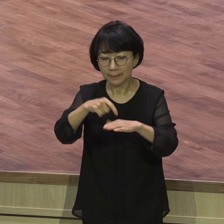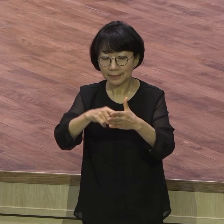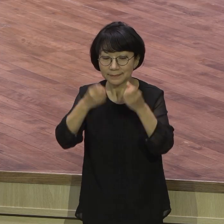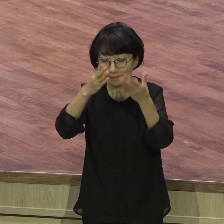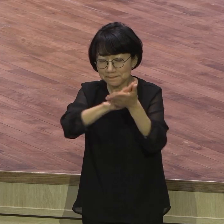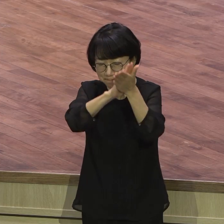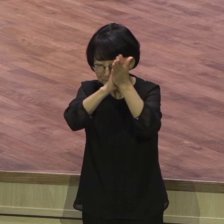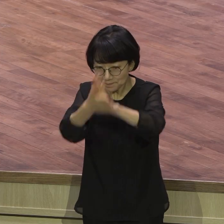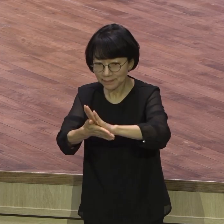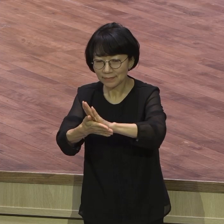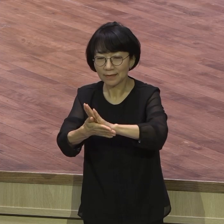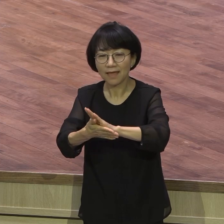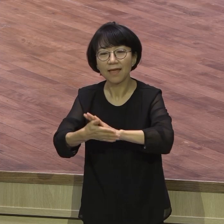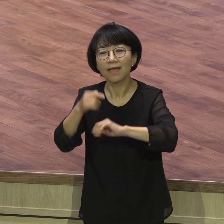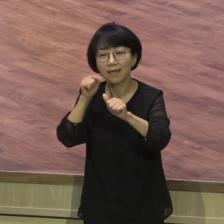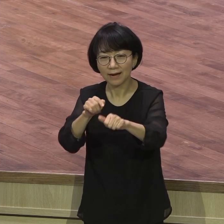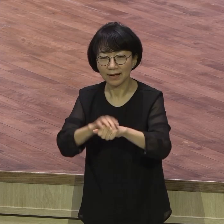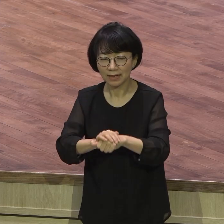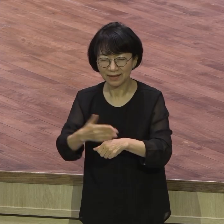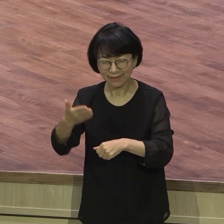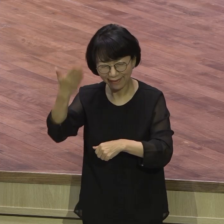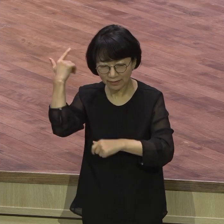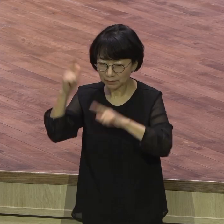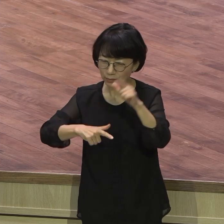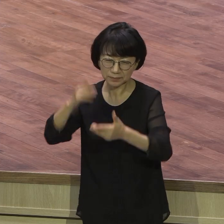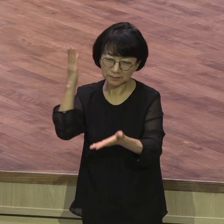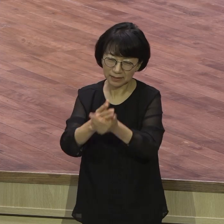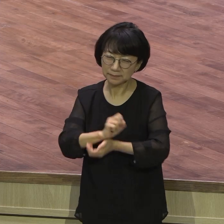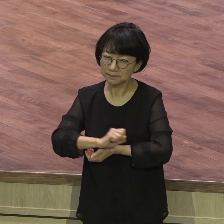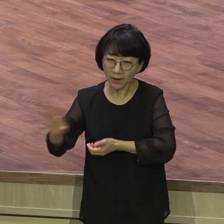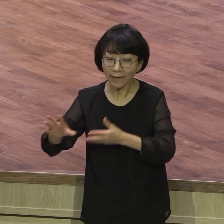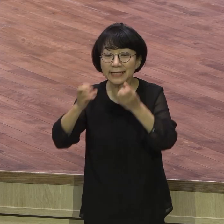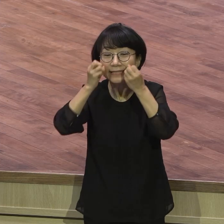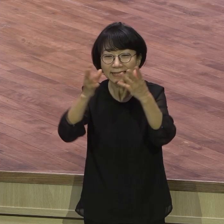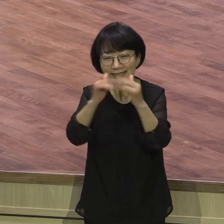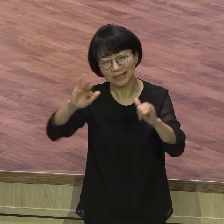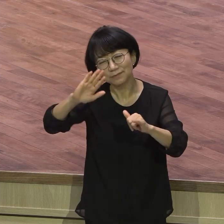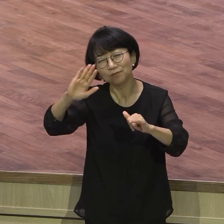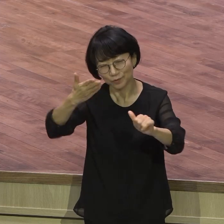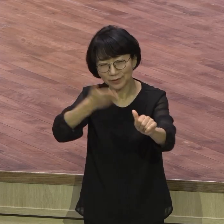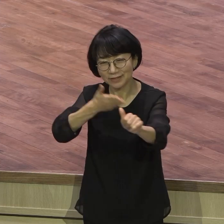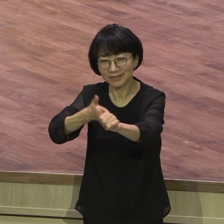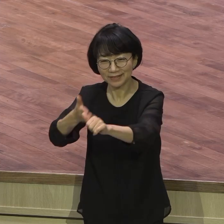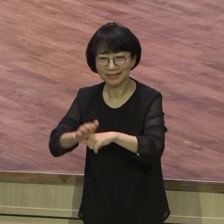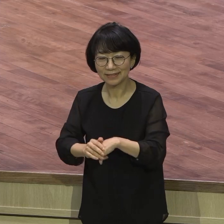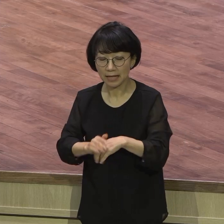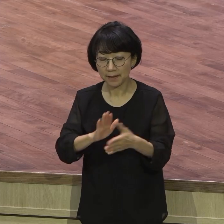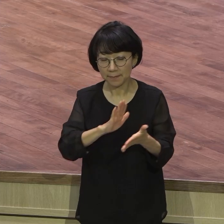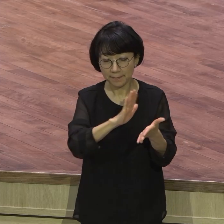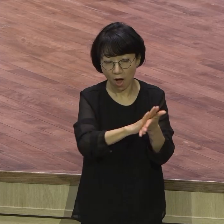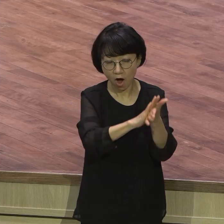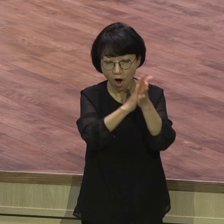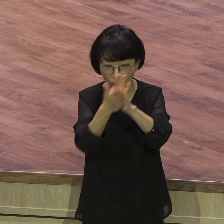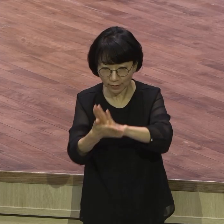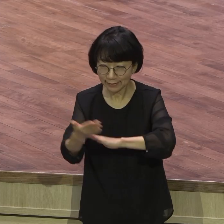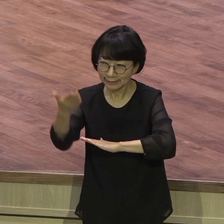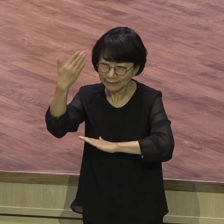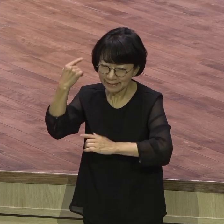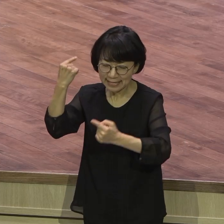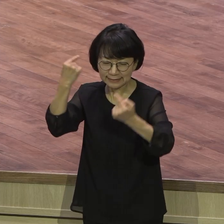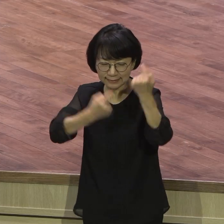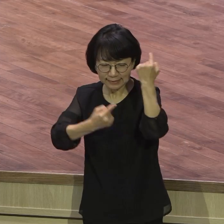변화를 받아 옛사람의 옷을 벗어버려 새 사람을 입어라 이렇게 말하잖아요 옛사람을 벗고 새 사람을 입어라 변화된 과거의 상처